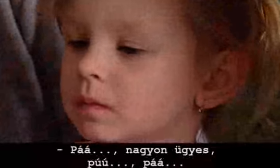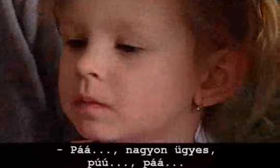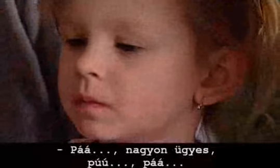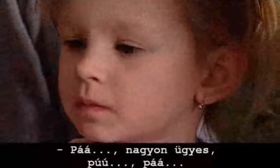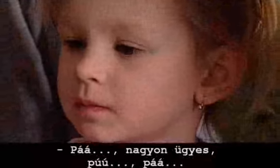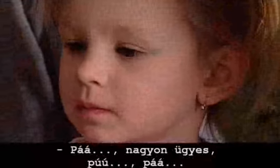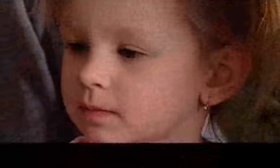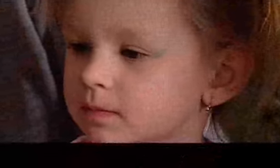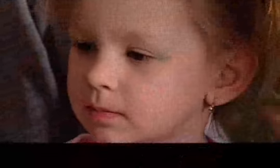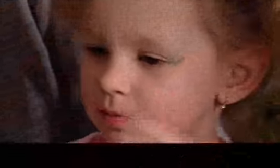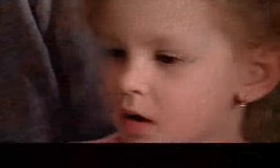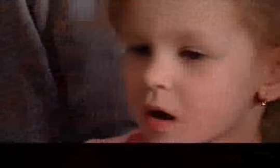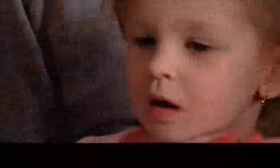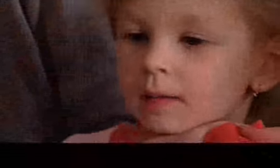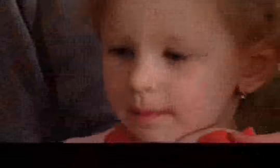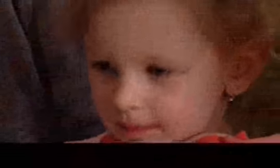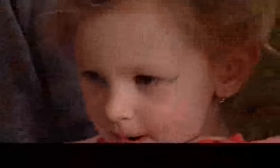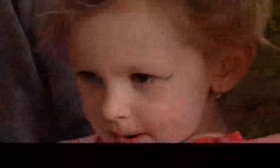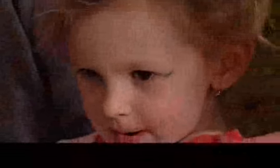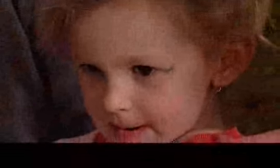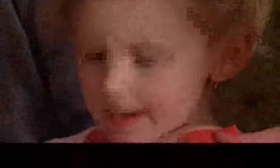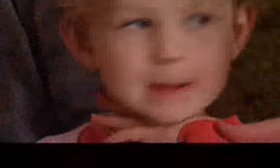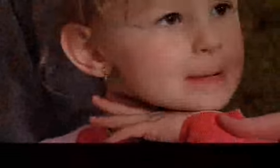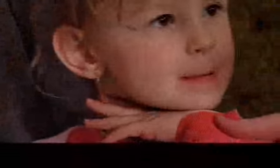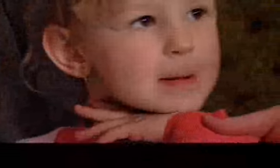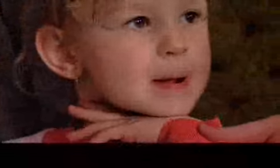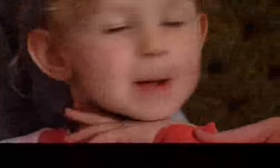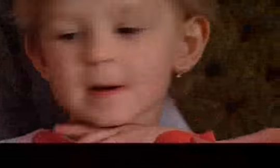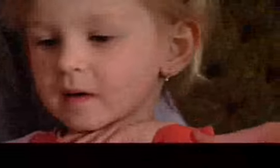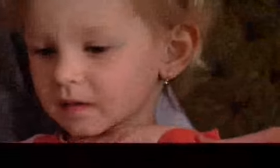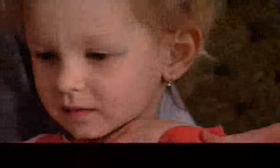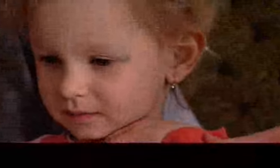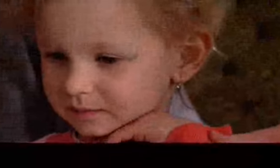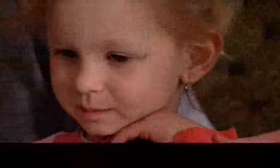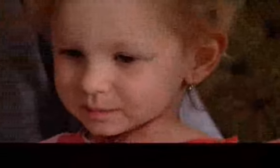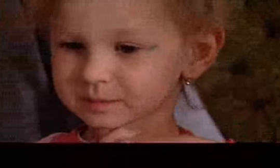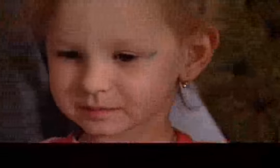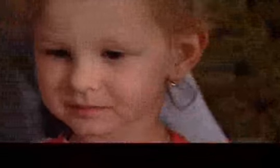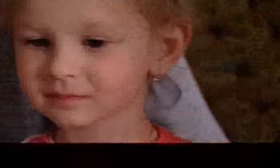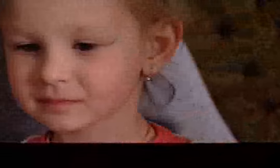Pá!